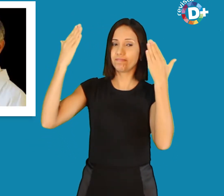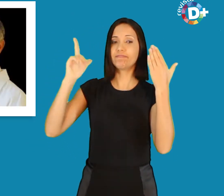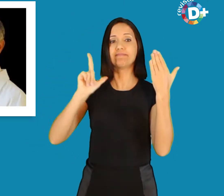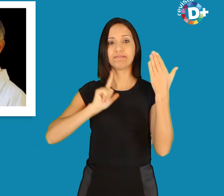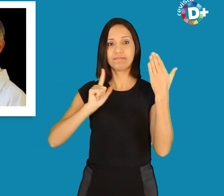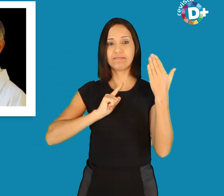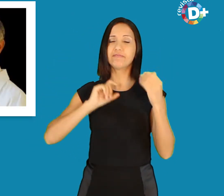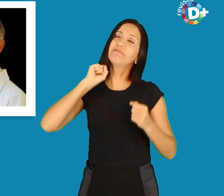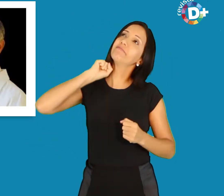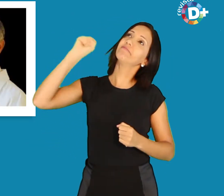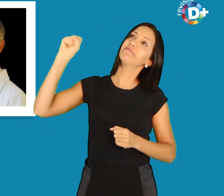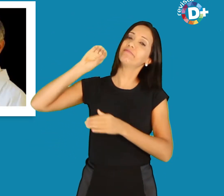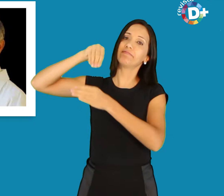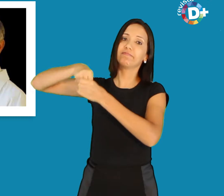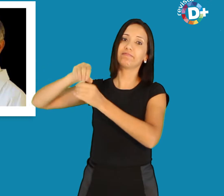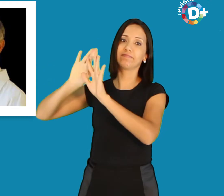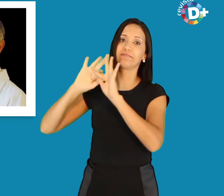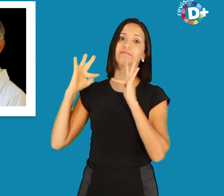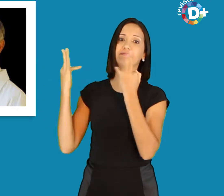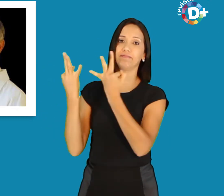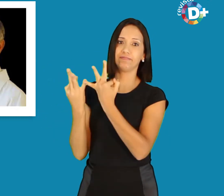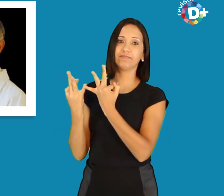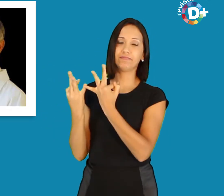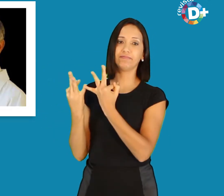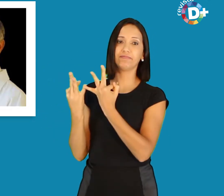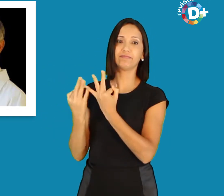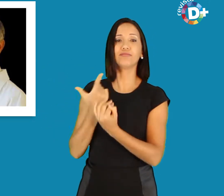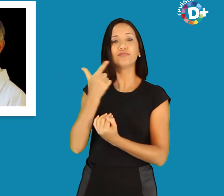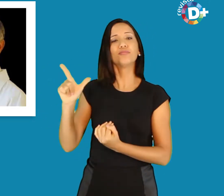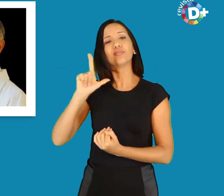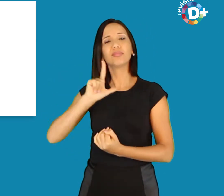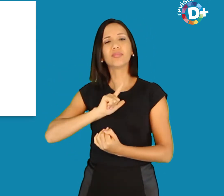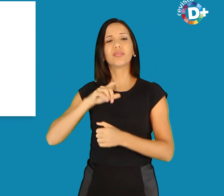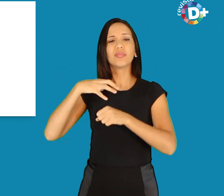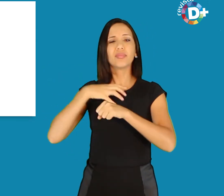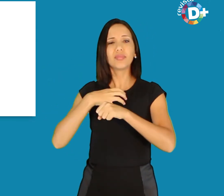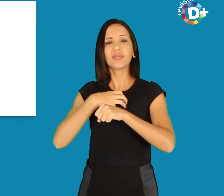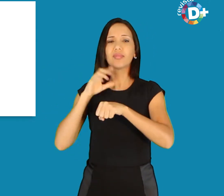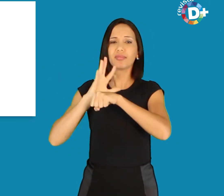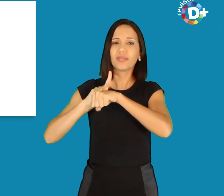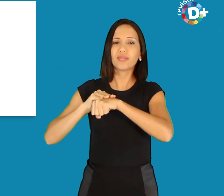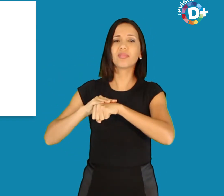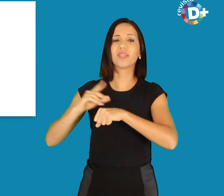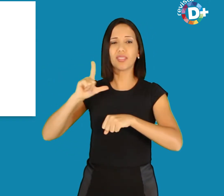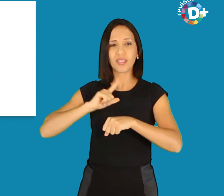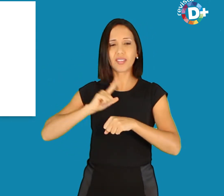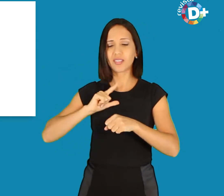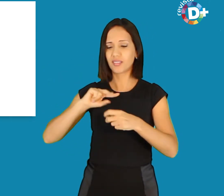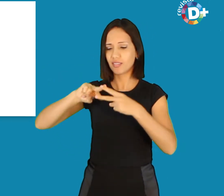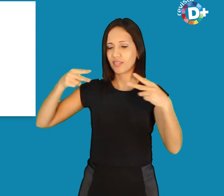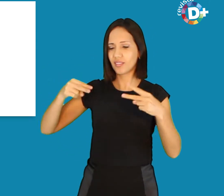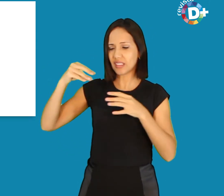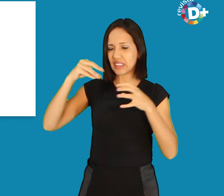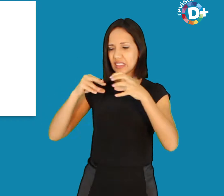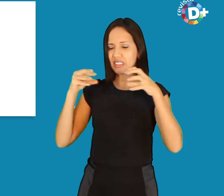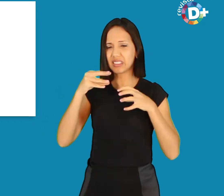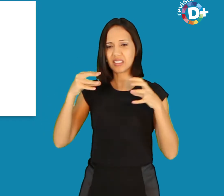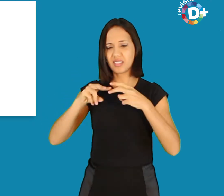acari souza bulle de oliveira conselheiro da péla associação brasileira de esclerose